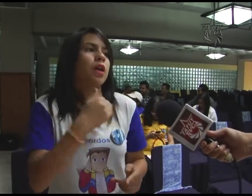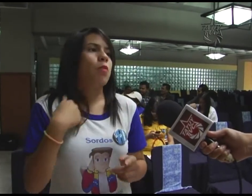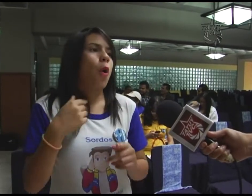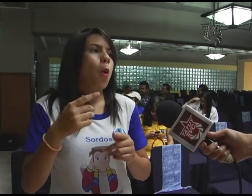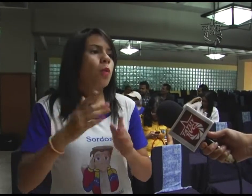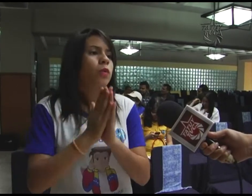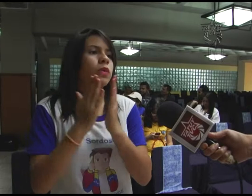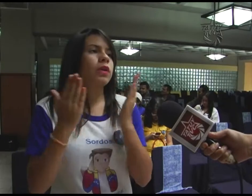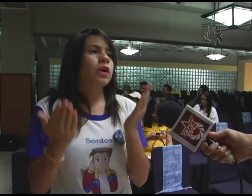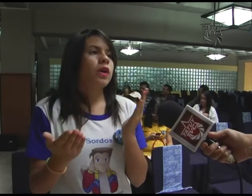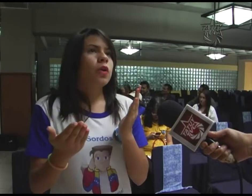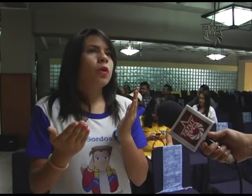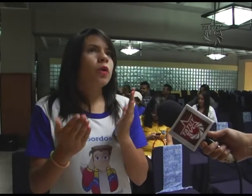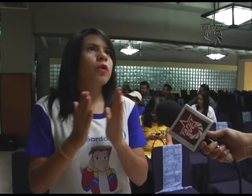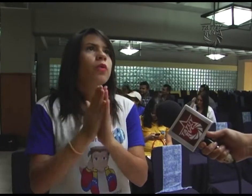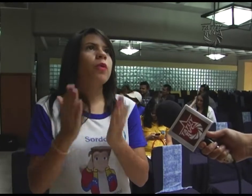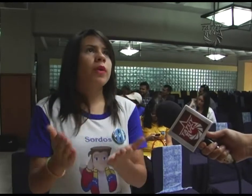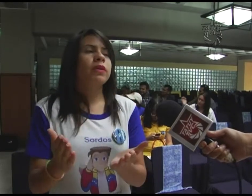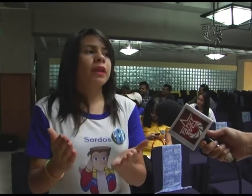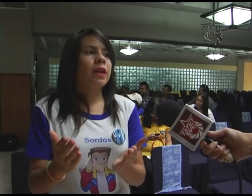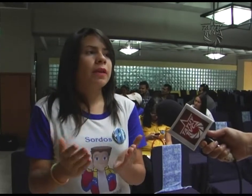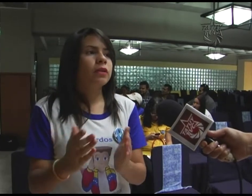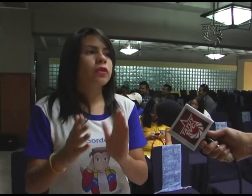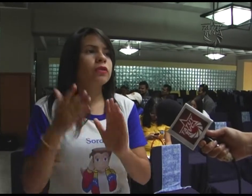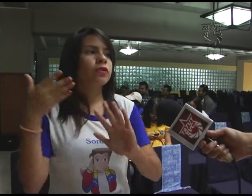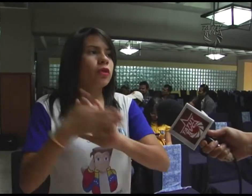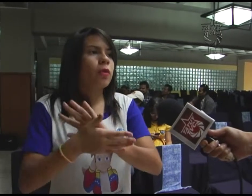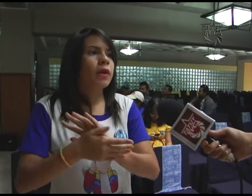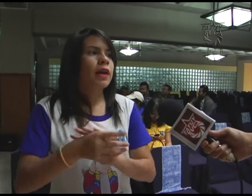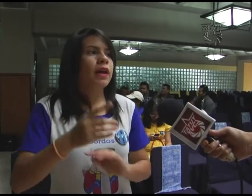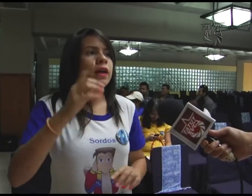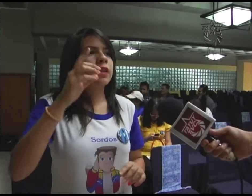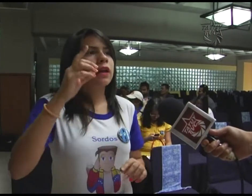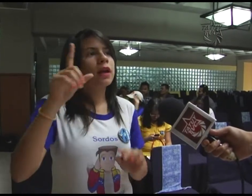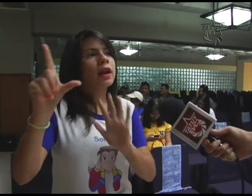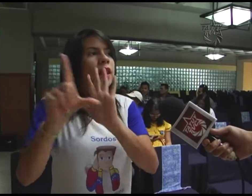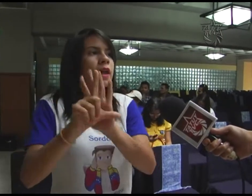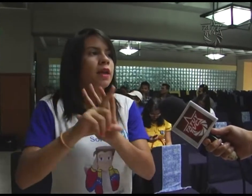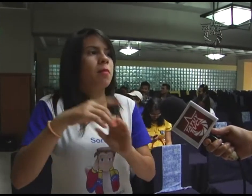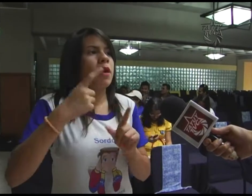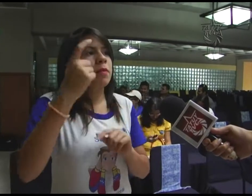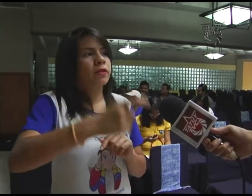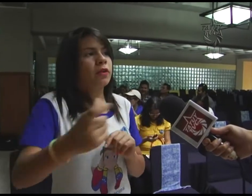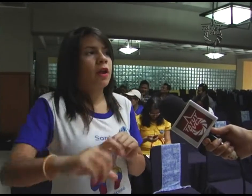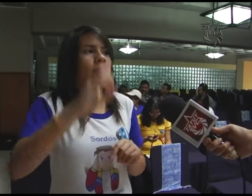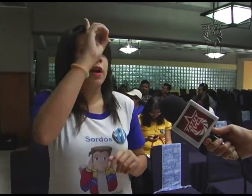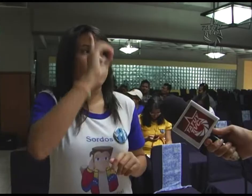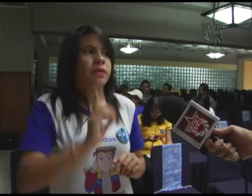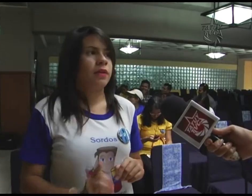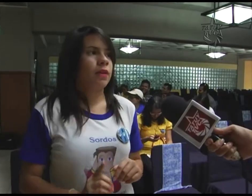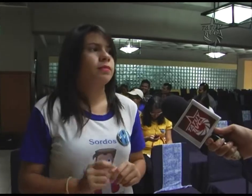queremos un nuevo testamento sobre las leyes para personas con discapacidad.